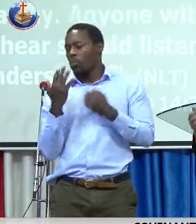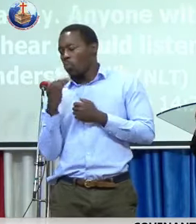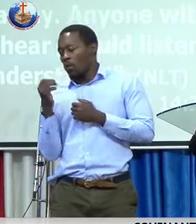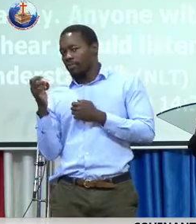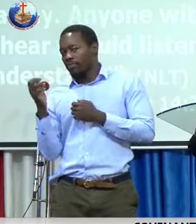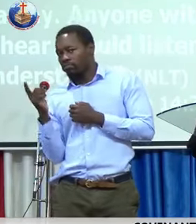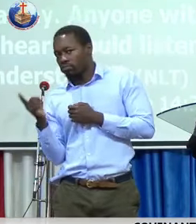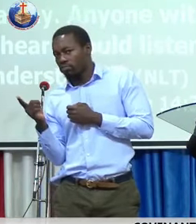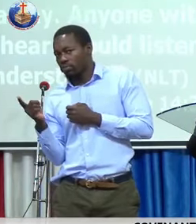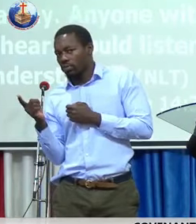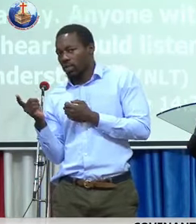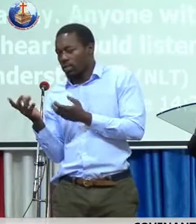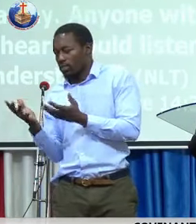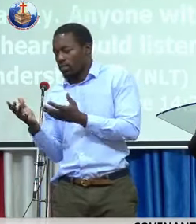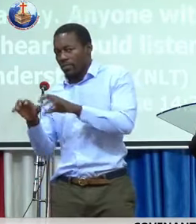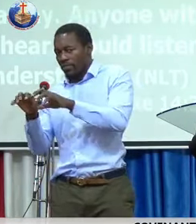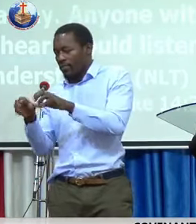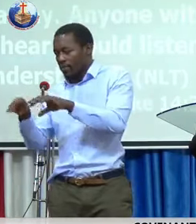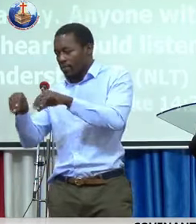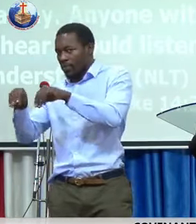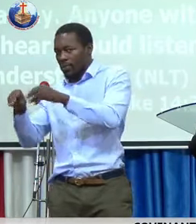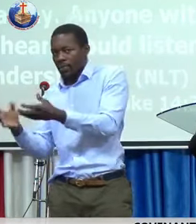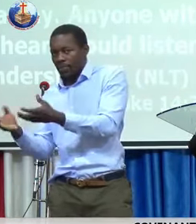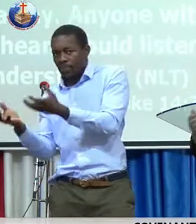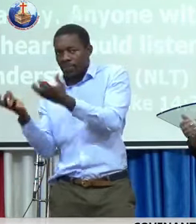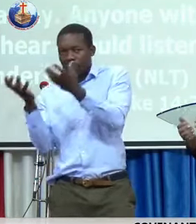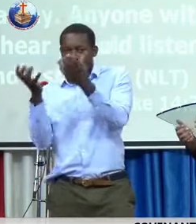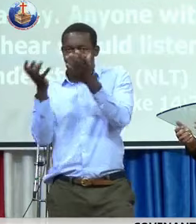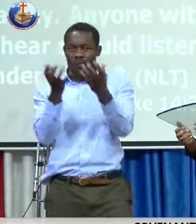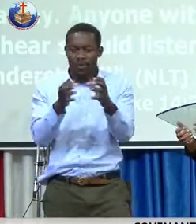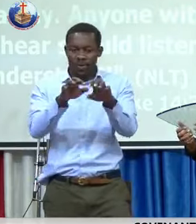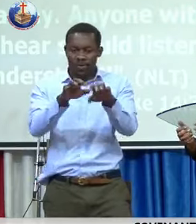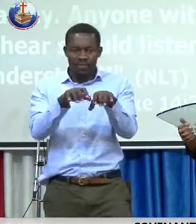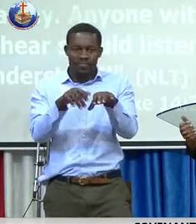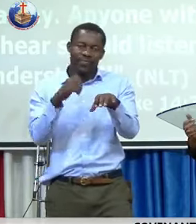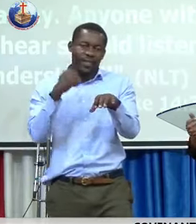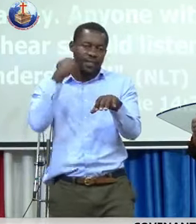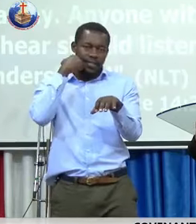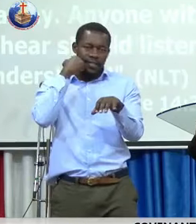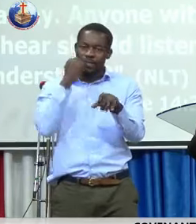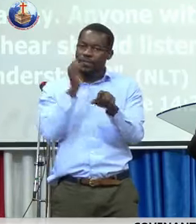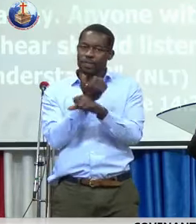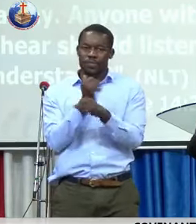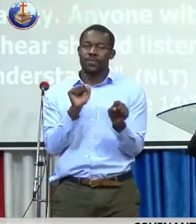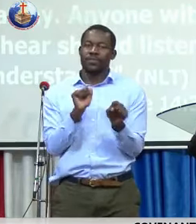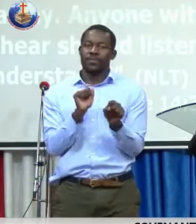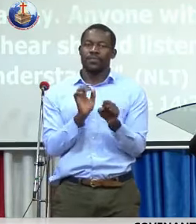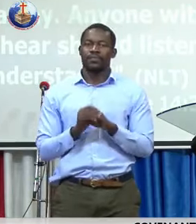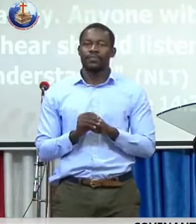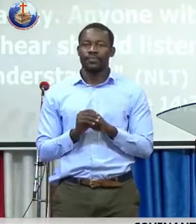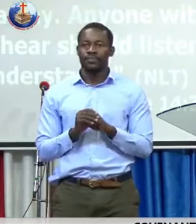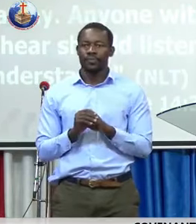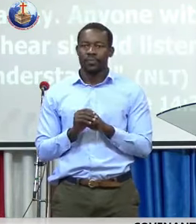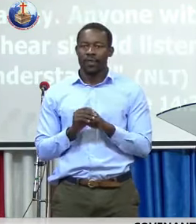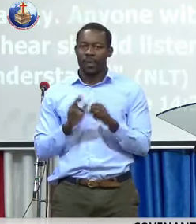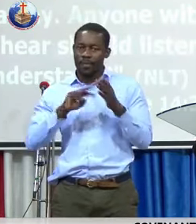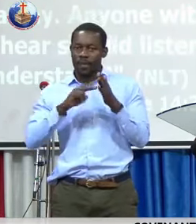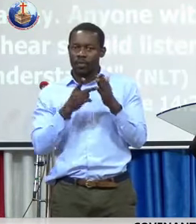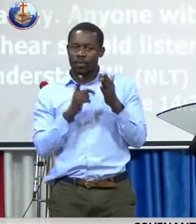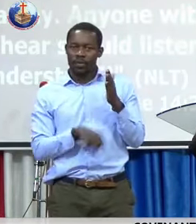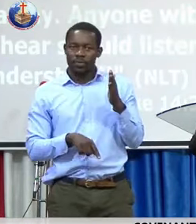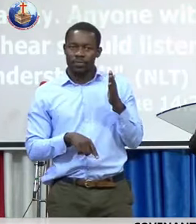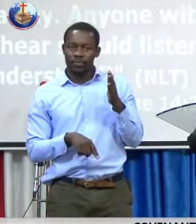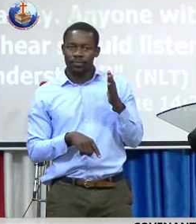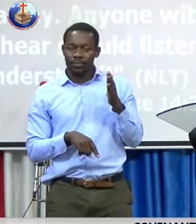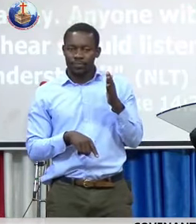fertilizer, hata kama mtu angelichukua na weke kwenye shamba kama mbolea, they would not get sick. Hawangegonjeka. So what does this mean? Inamaanisha